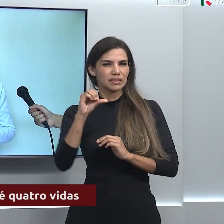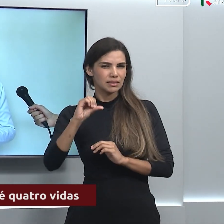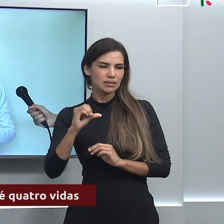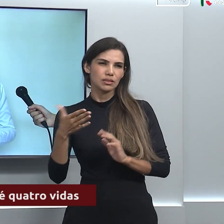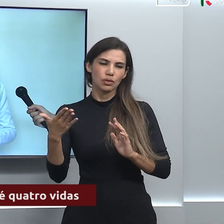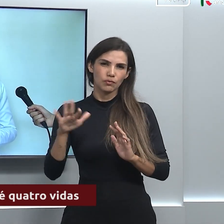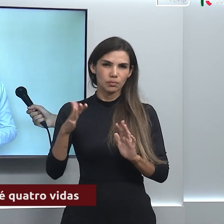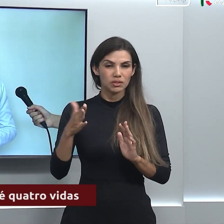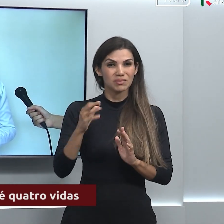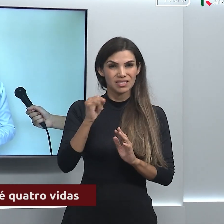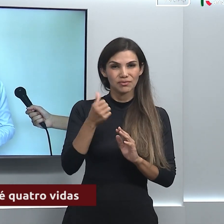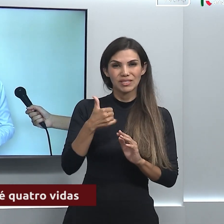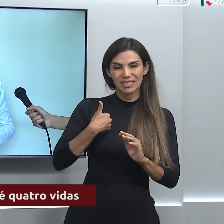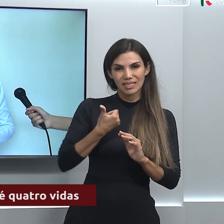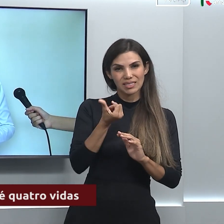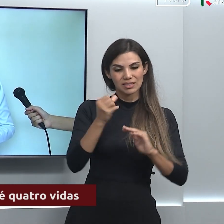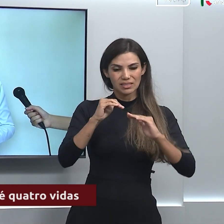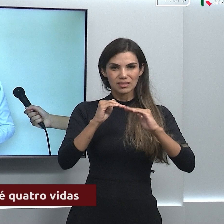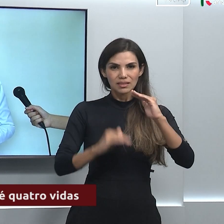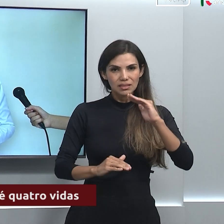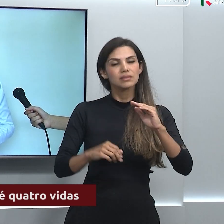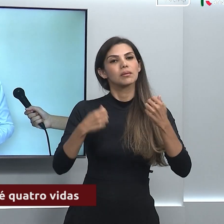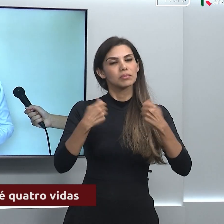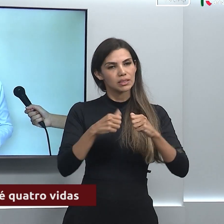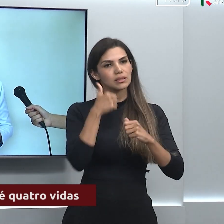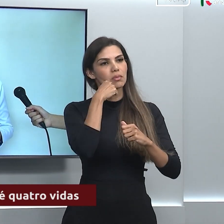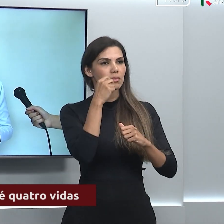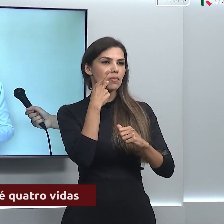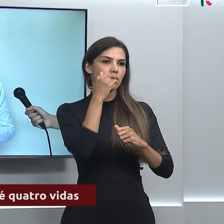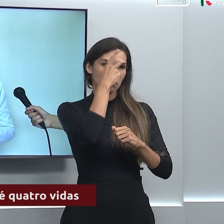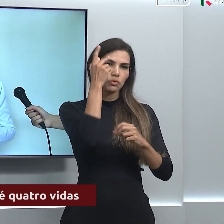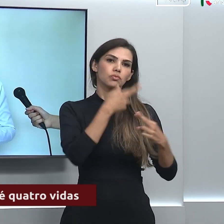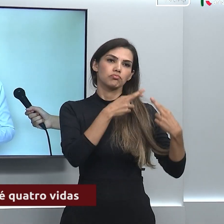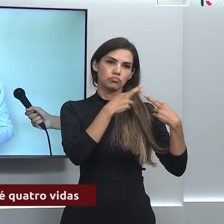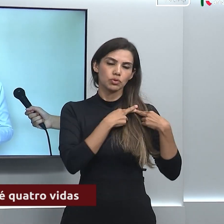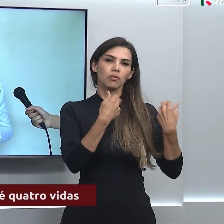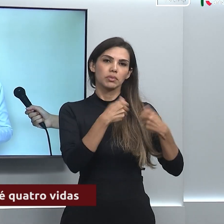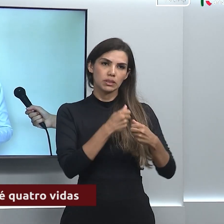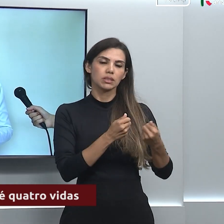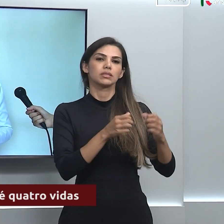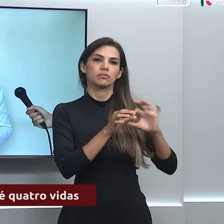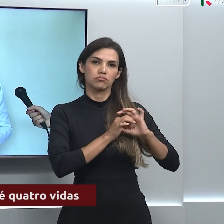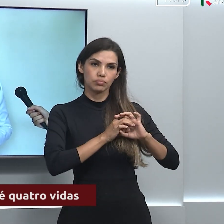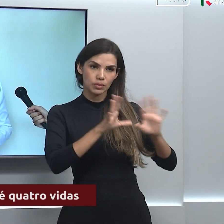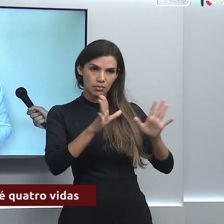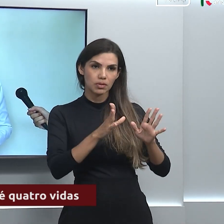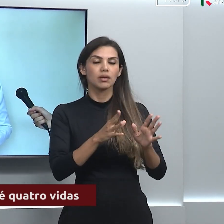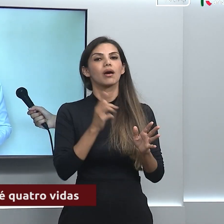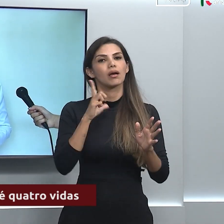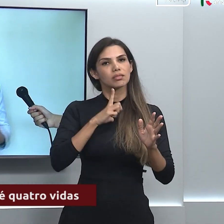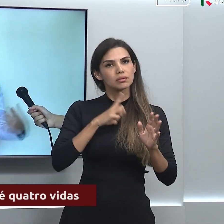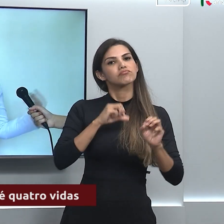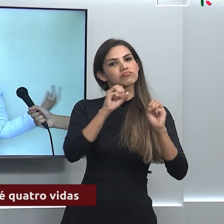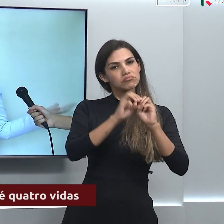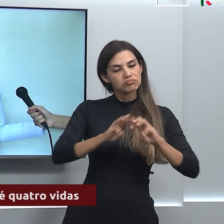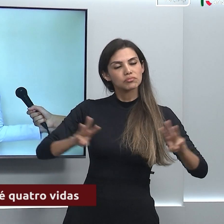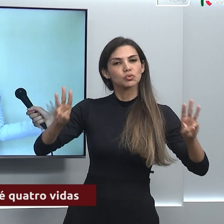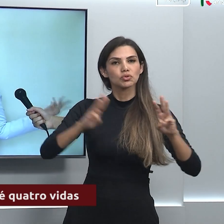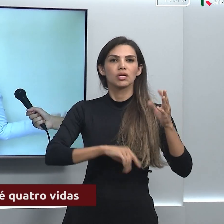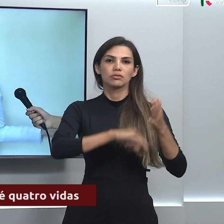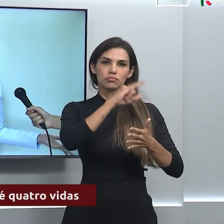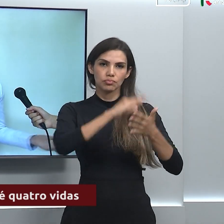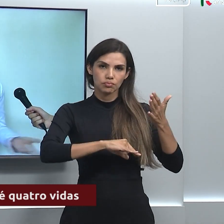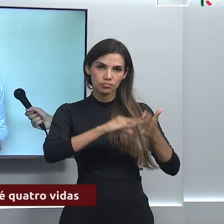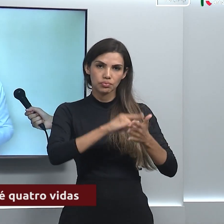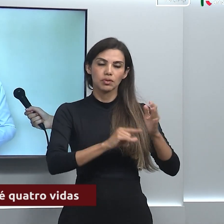que quem tem menos de 16 precisa de autorização dos pais. Essa autorização ela baixa facilmente no nosso site, ou se os pais